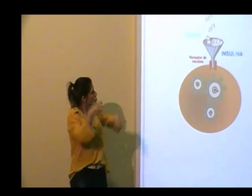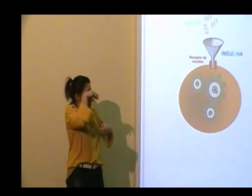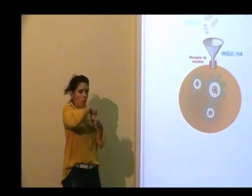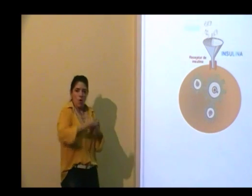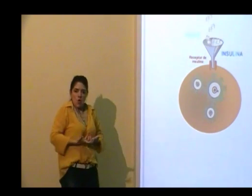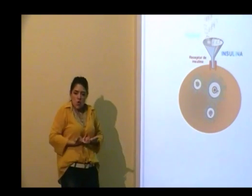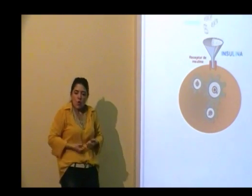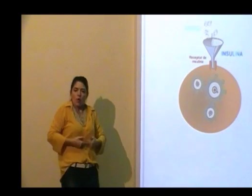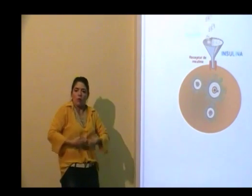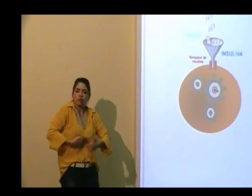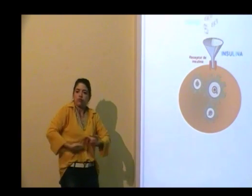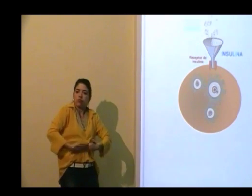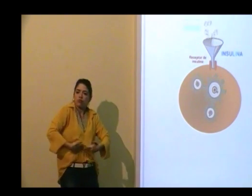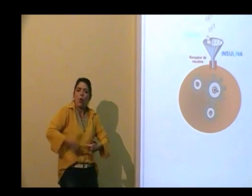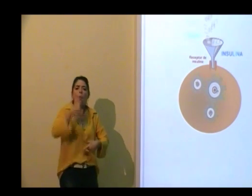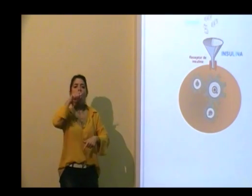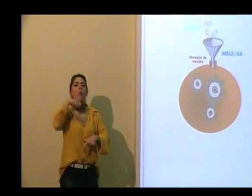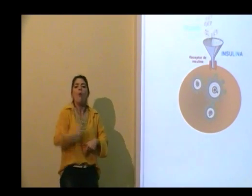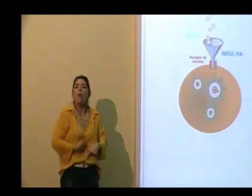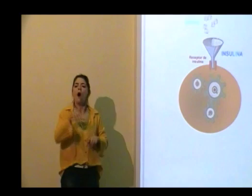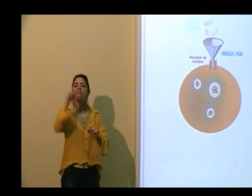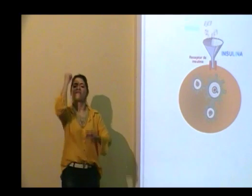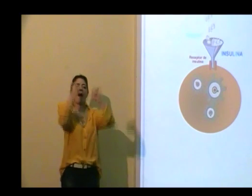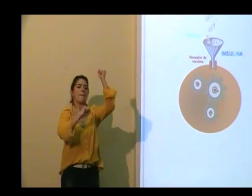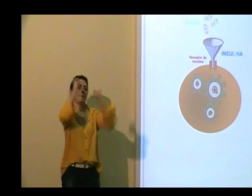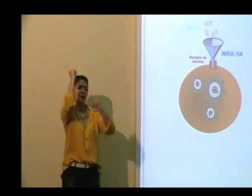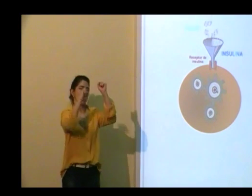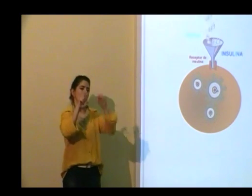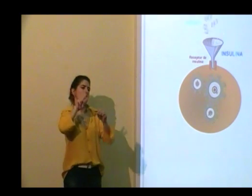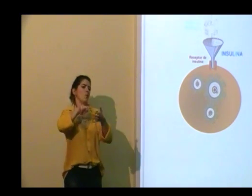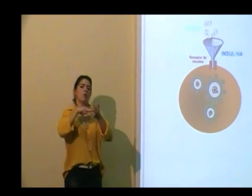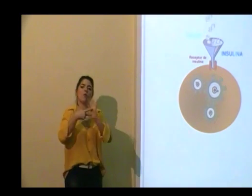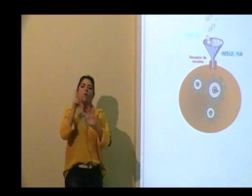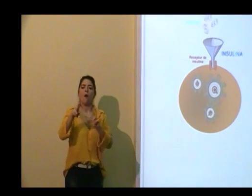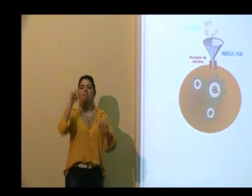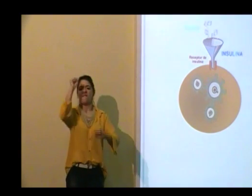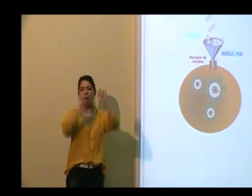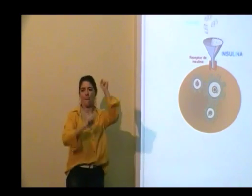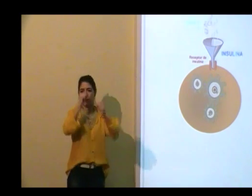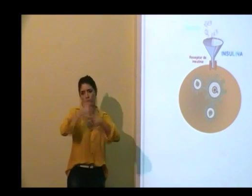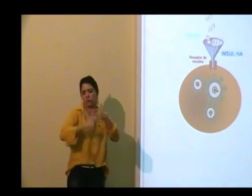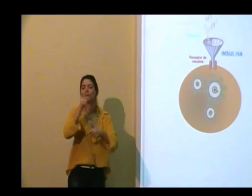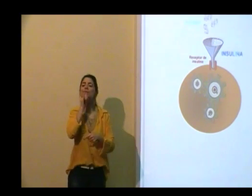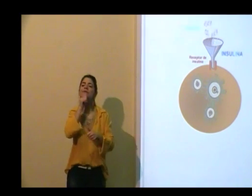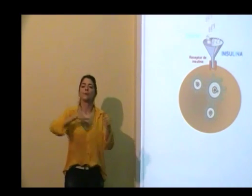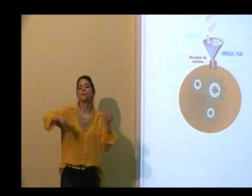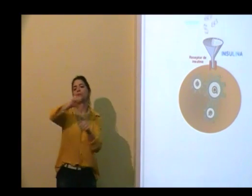desses. Aqui é o trabalho do açúcar, né, sendo quebrado pela insulina, né?